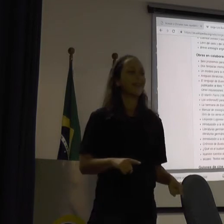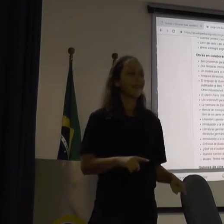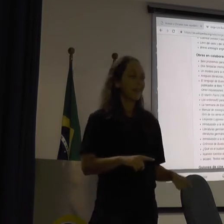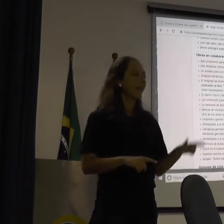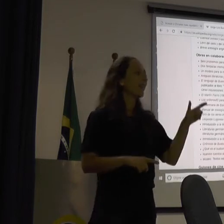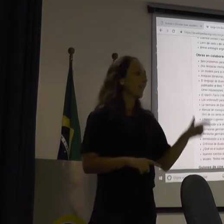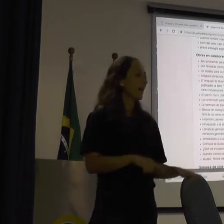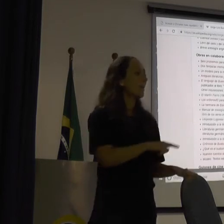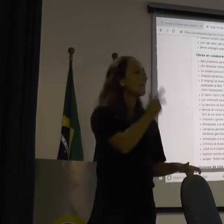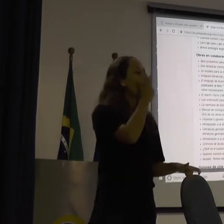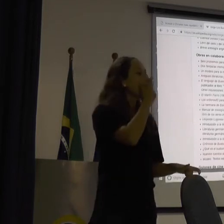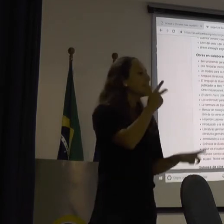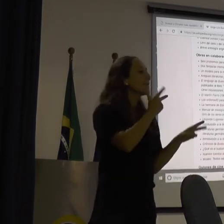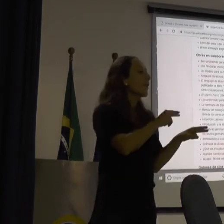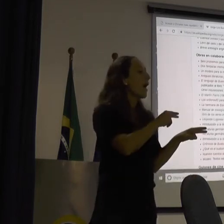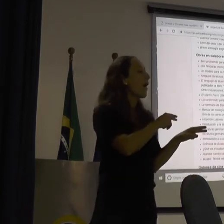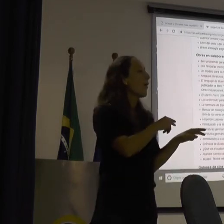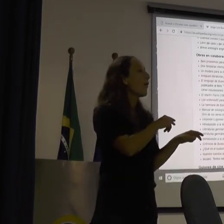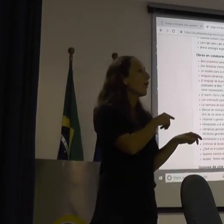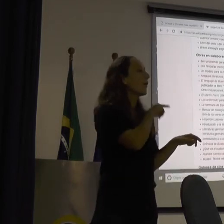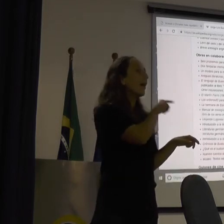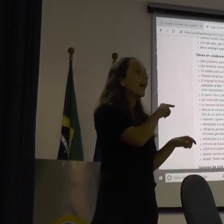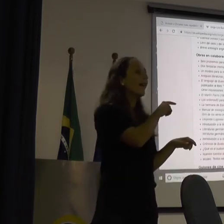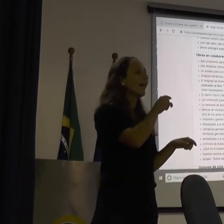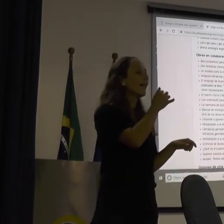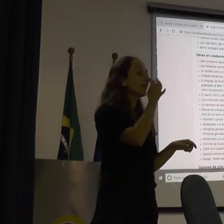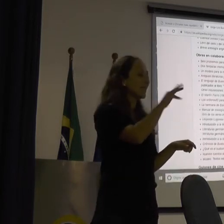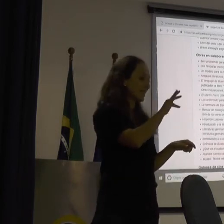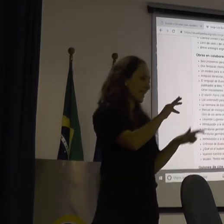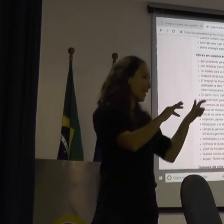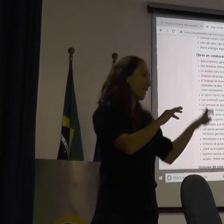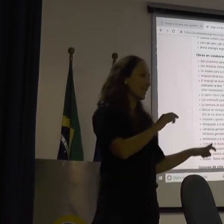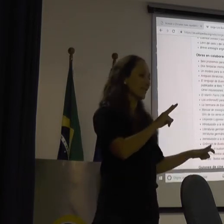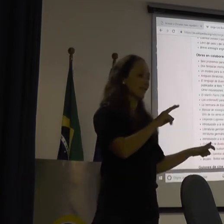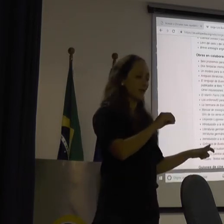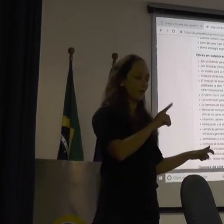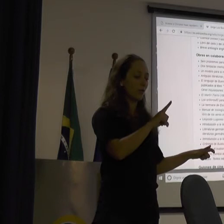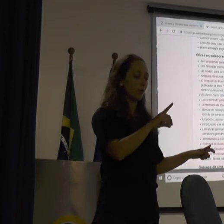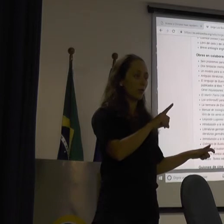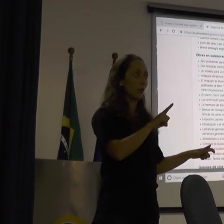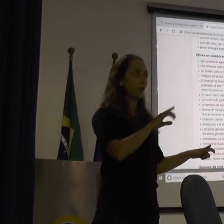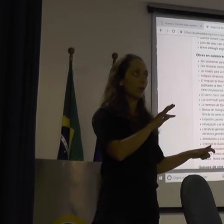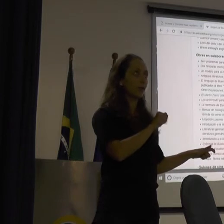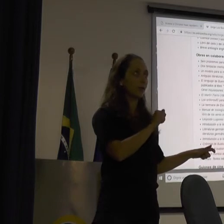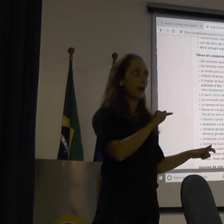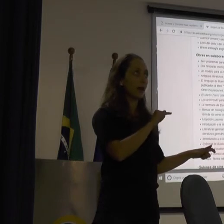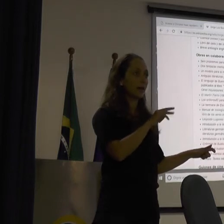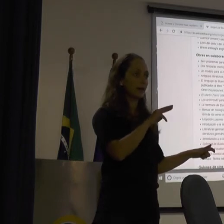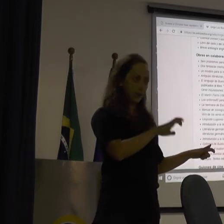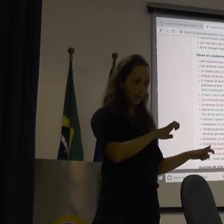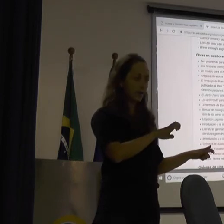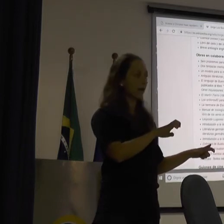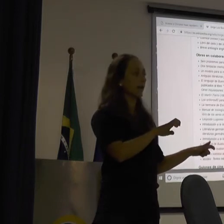ele é bem francês, né? É bem o espírito voltairiano, né? Que é da formação dele